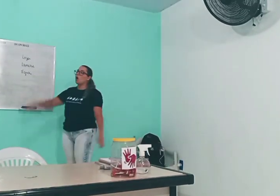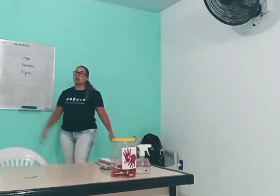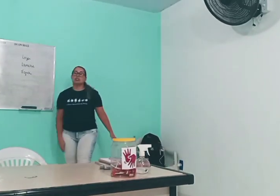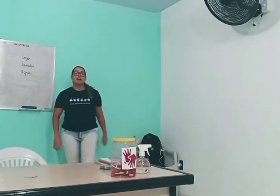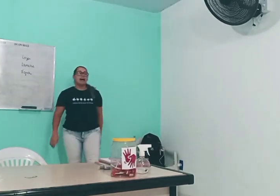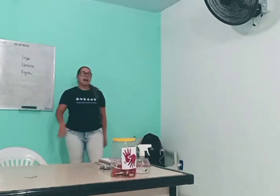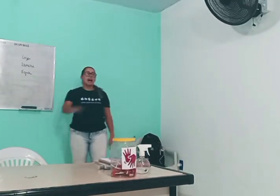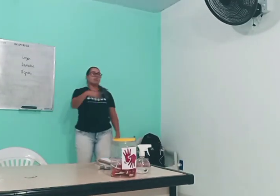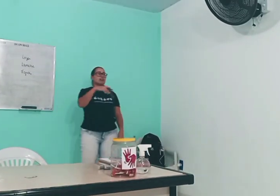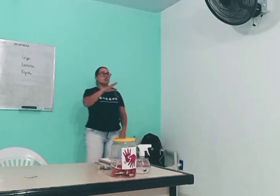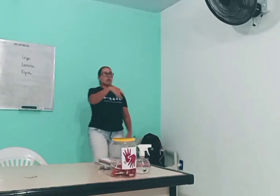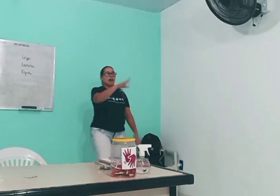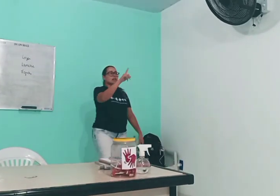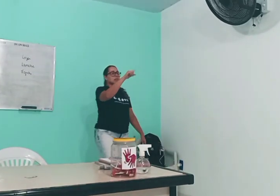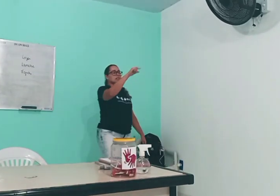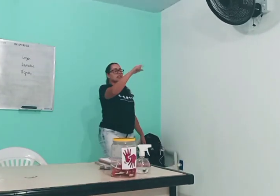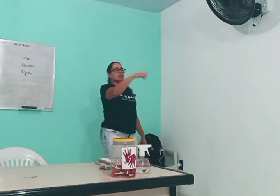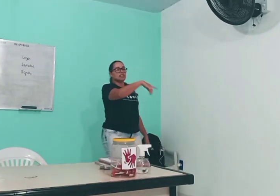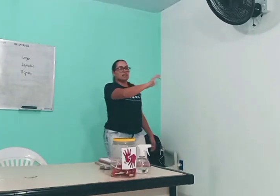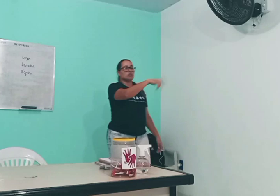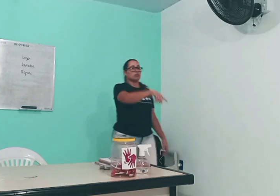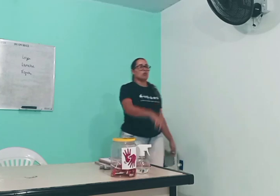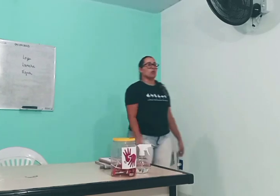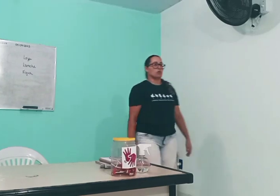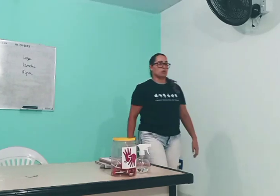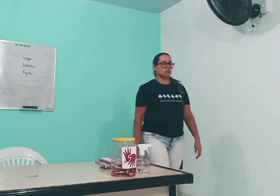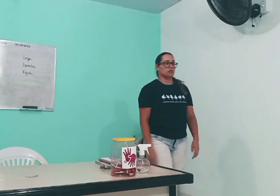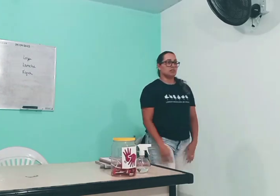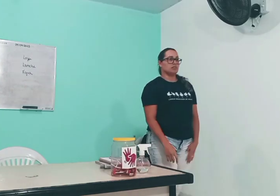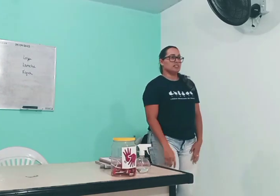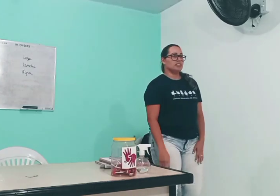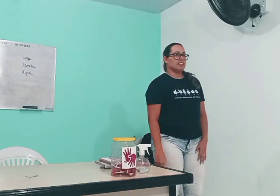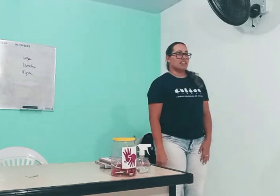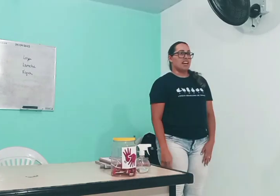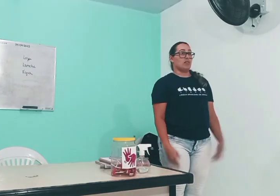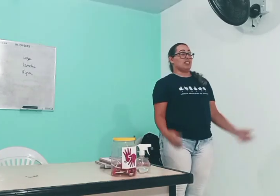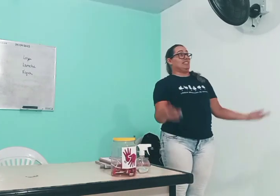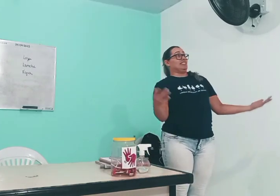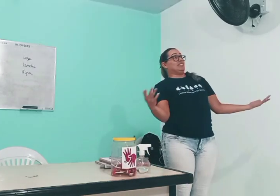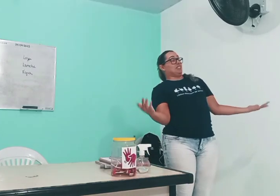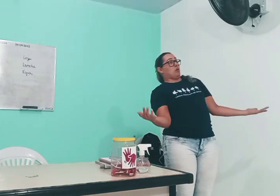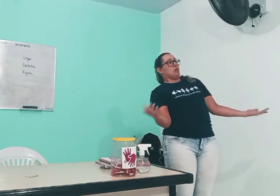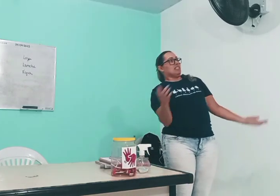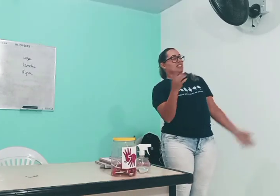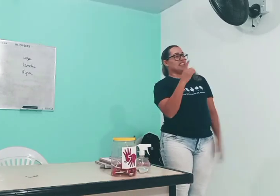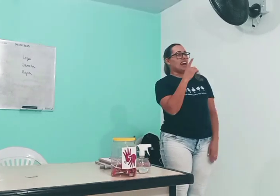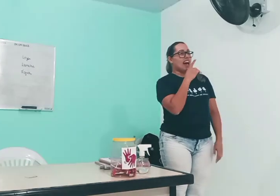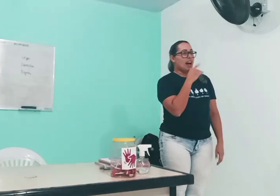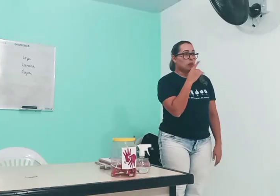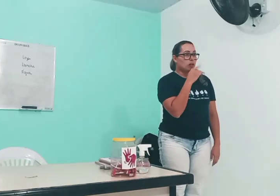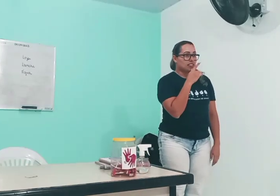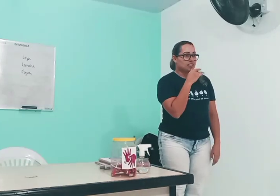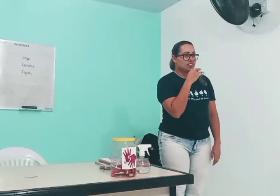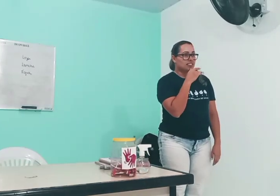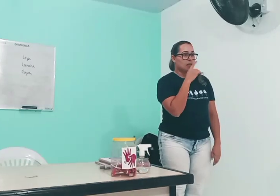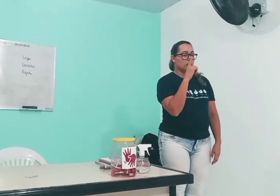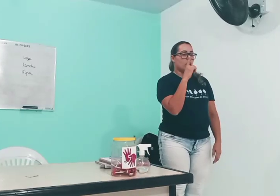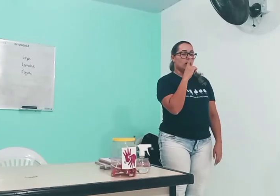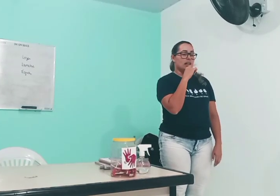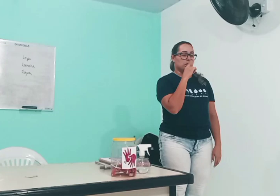loja? Ah, faz o L piscando aí no seu rosto. Aí você, como assim? Água? Né? Porque o L